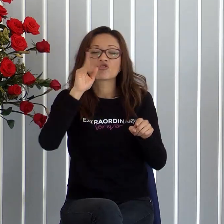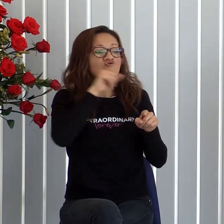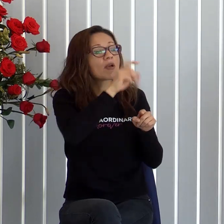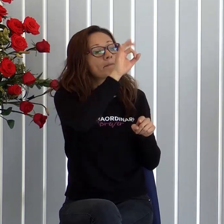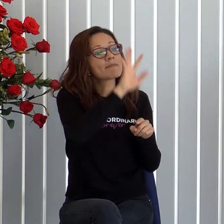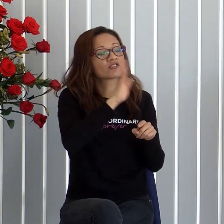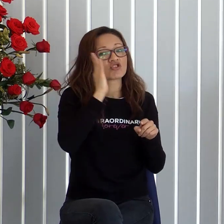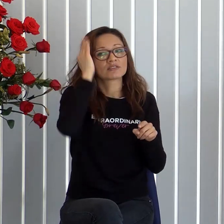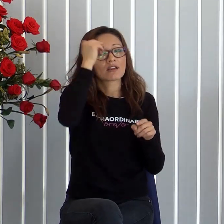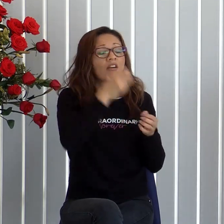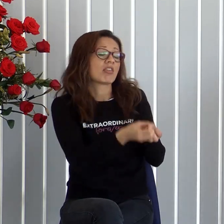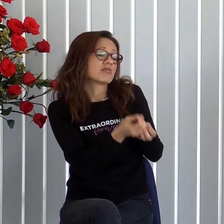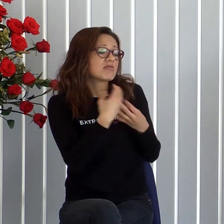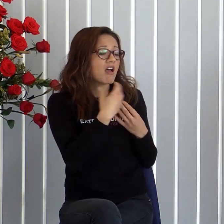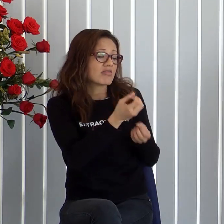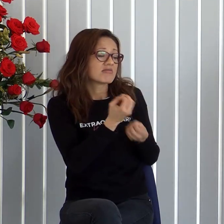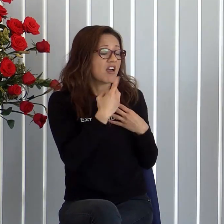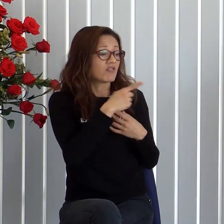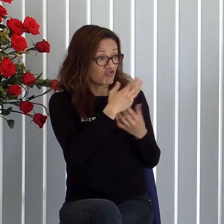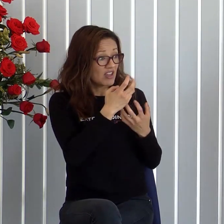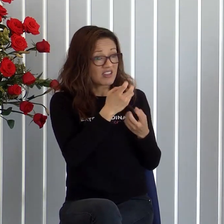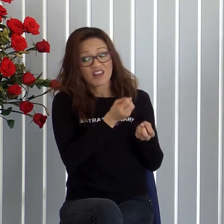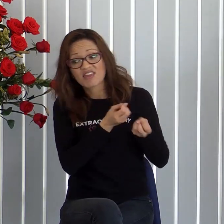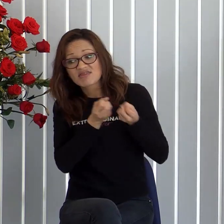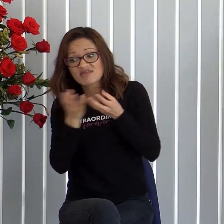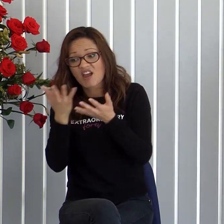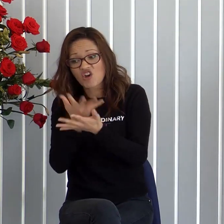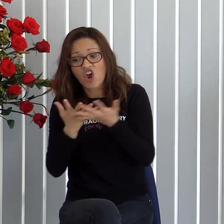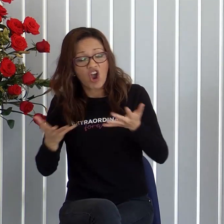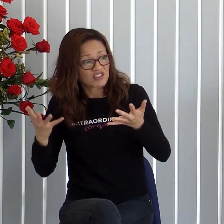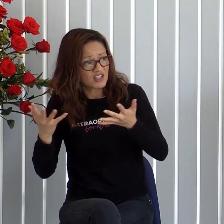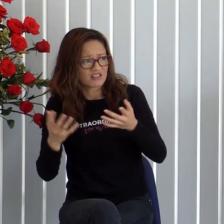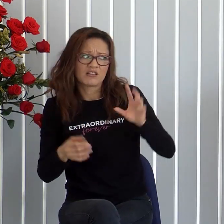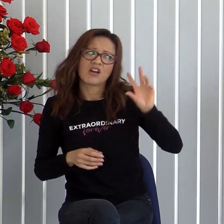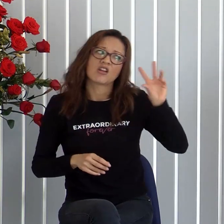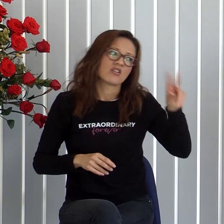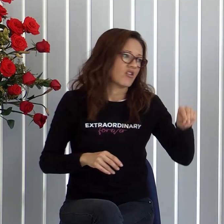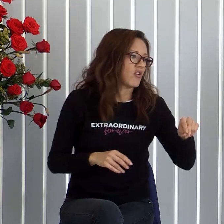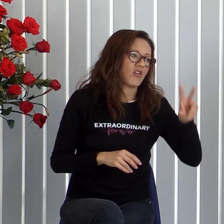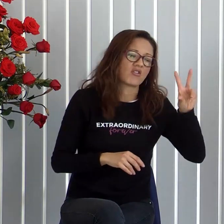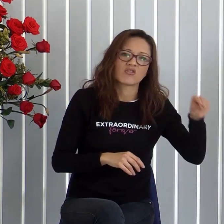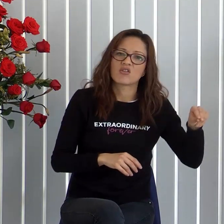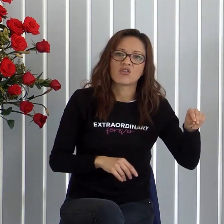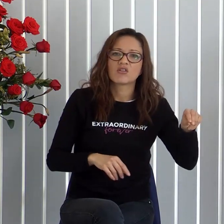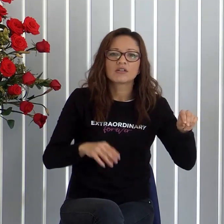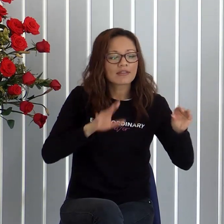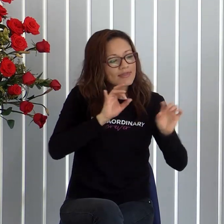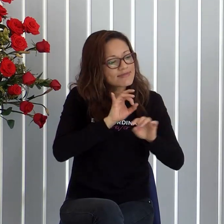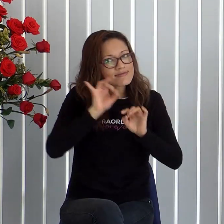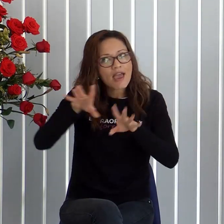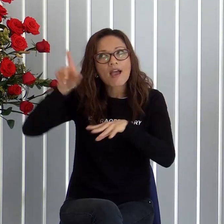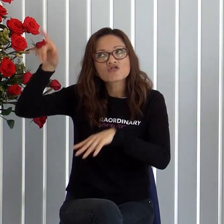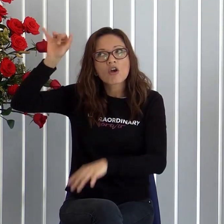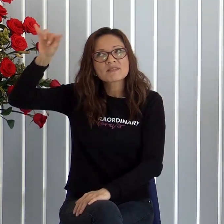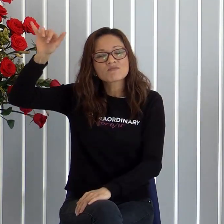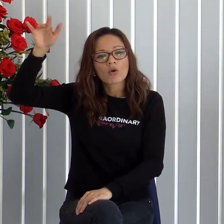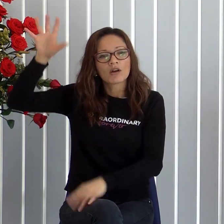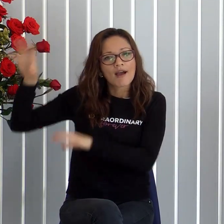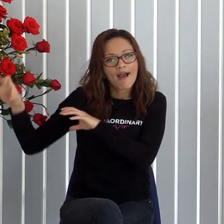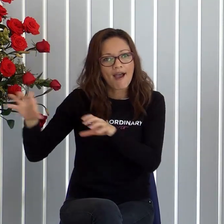¿Usted quiere hacer de Dios para ellos? ¿Usted quiere suplir sus necesidades? Usted está pidiéndome a mí que obre. Y cuando yo voy a orar, usted se mete a